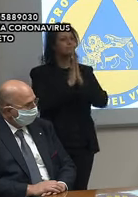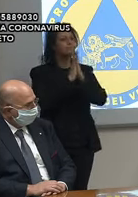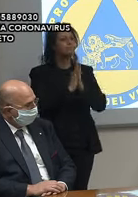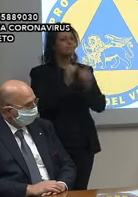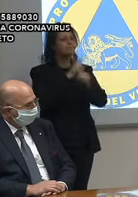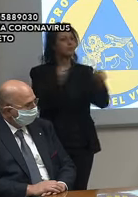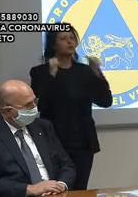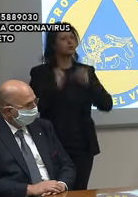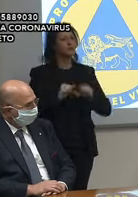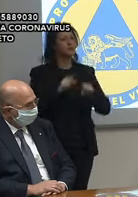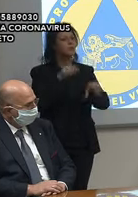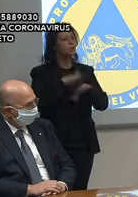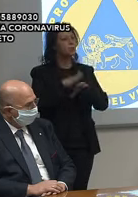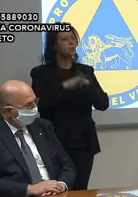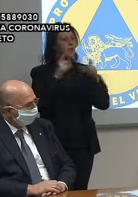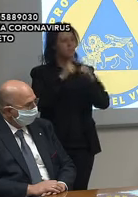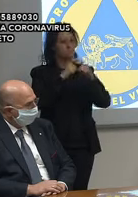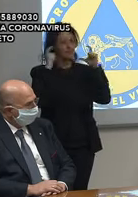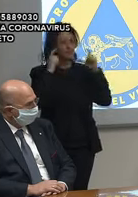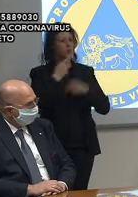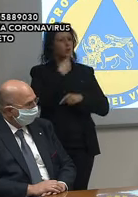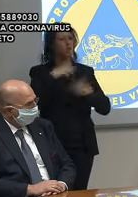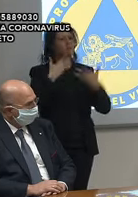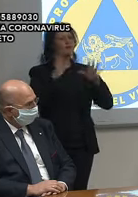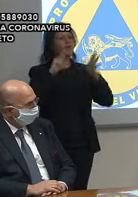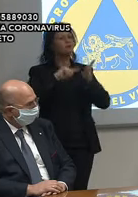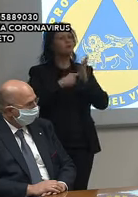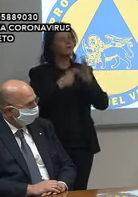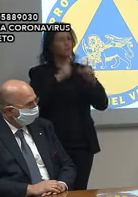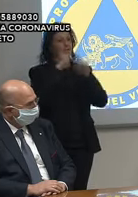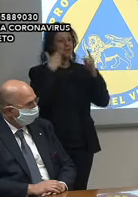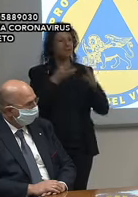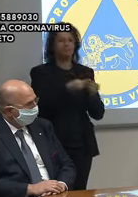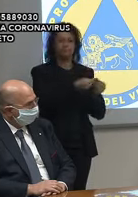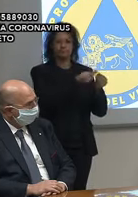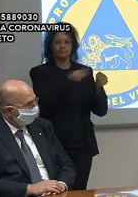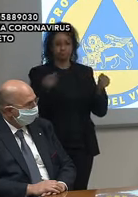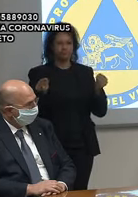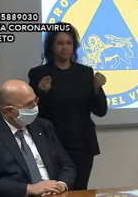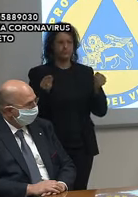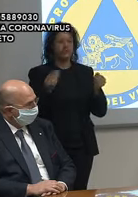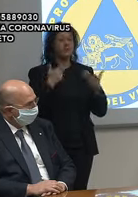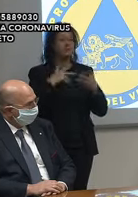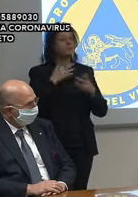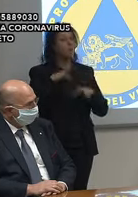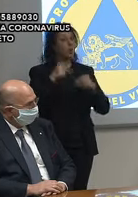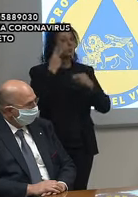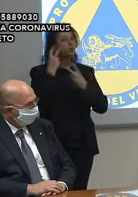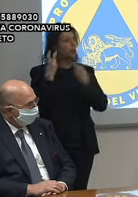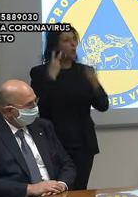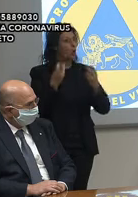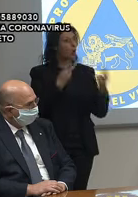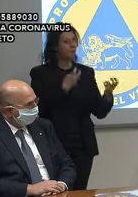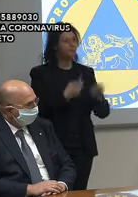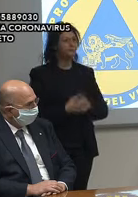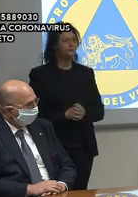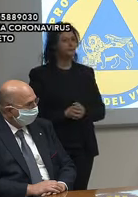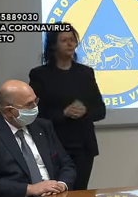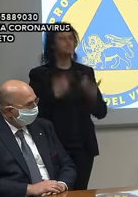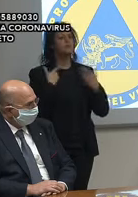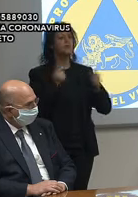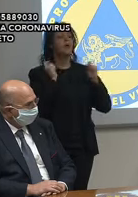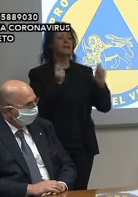E, quindi le mascherine noi abbiamo distribuiti 10 milioni, i dispositivi si iniziano a trovare e guardate, ho letto una rivista